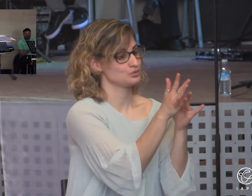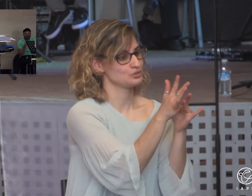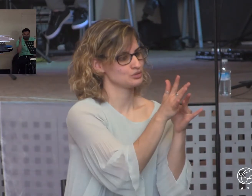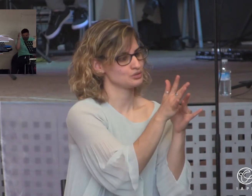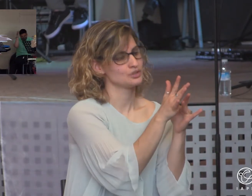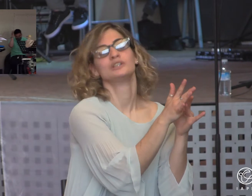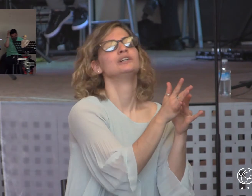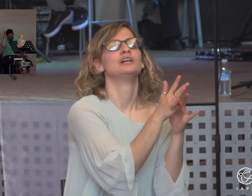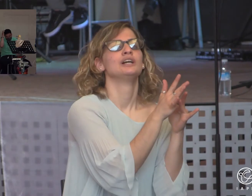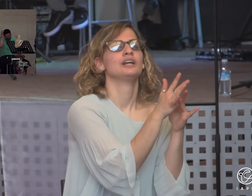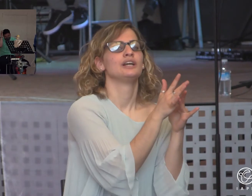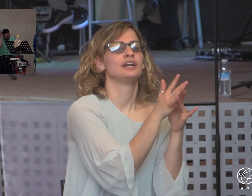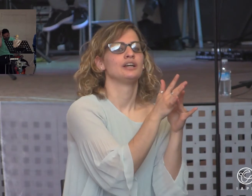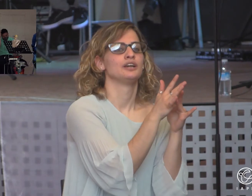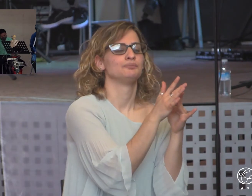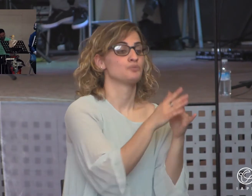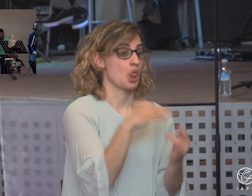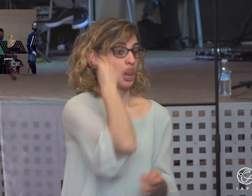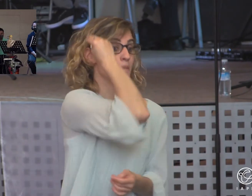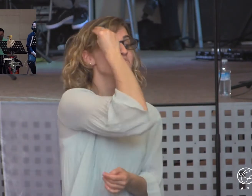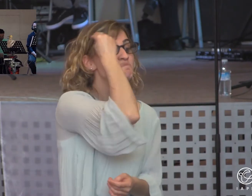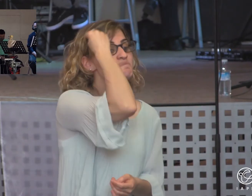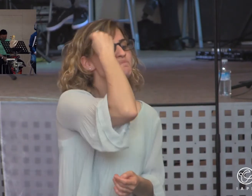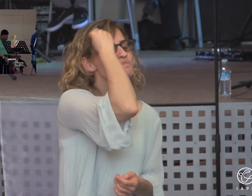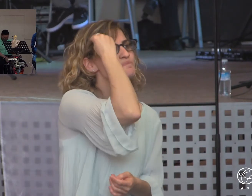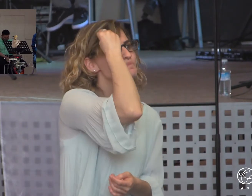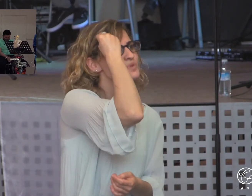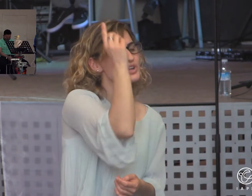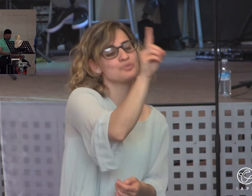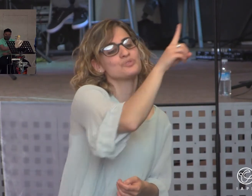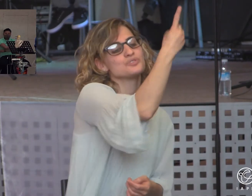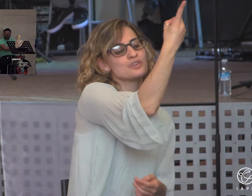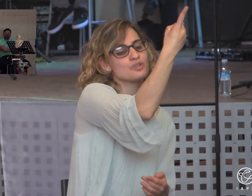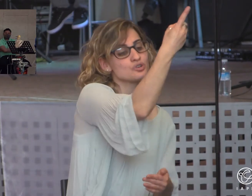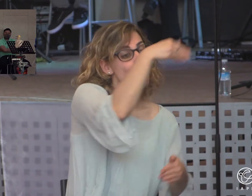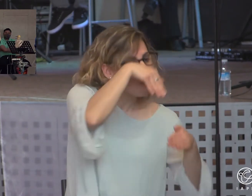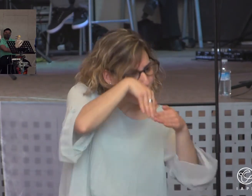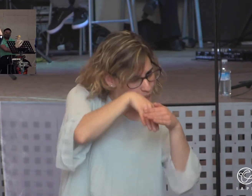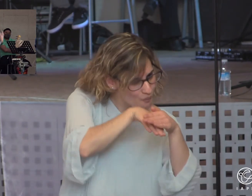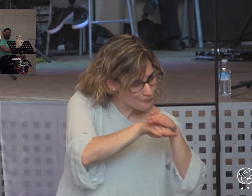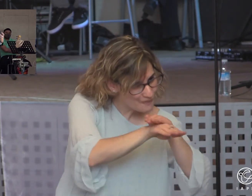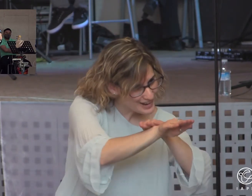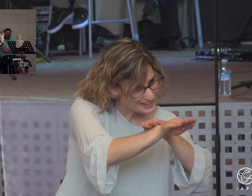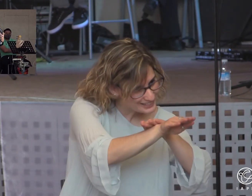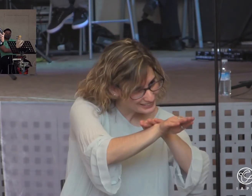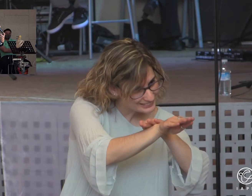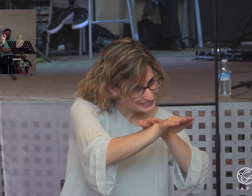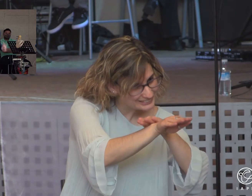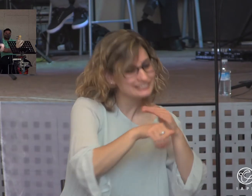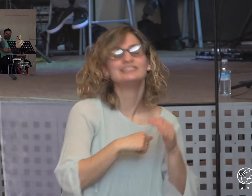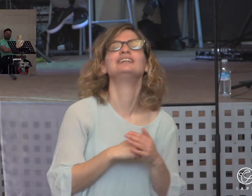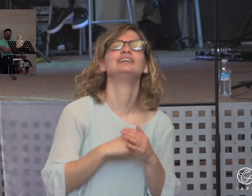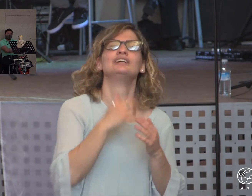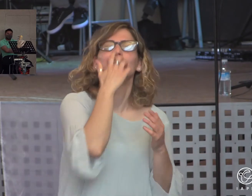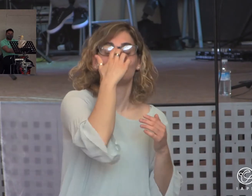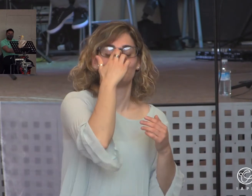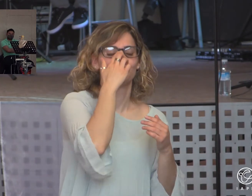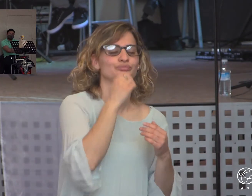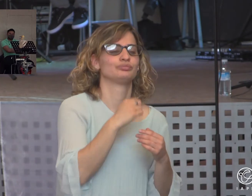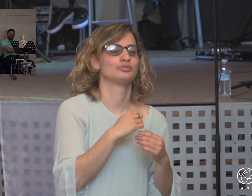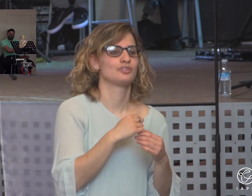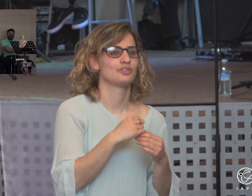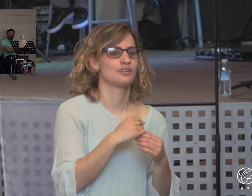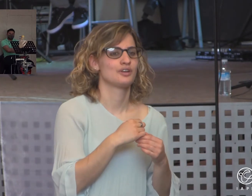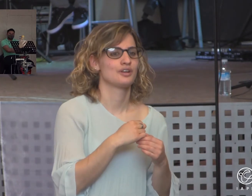Cuando los niños van haciéndose más mayorcitos, ¿cuántas cosas tienen las madres de Dios guardadas? Bendice a